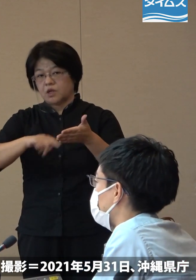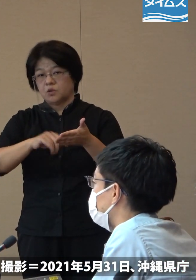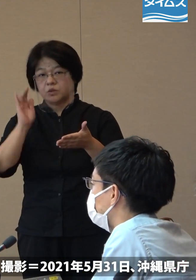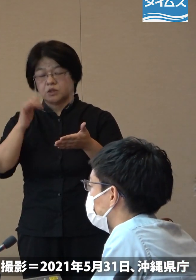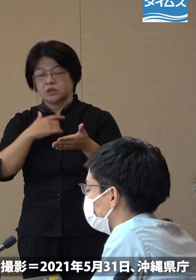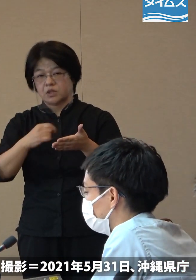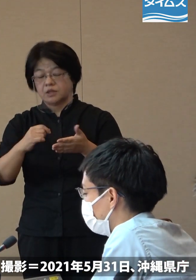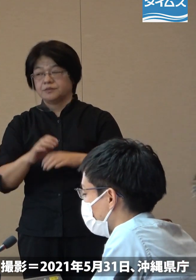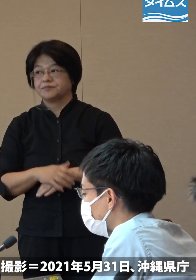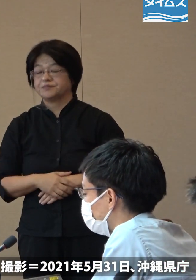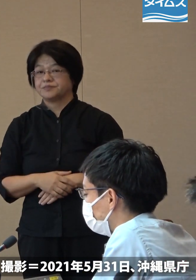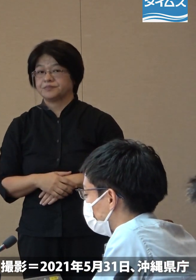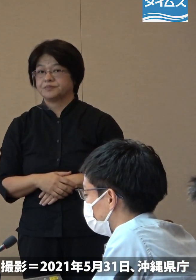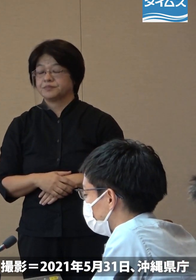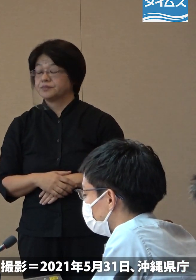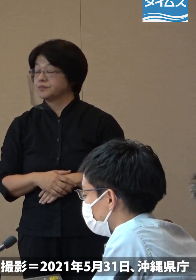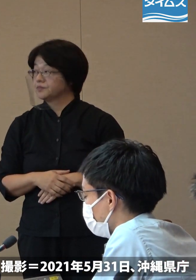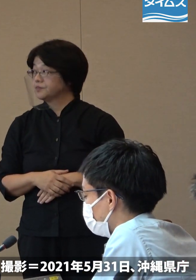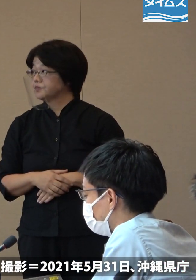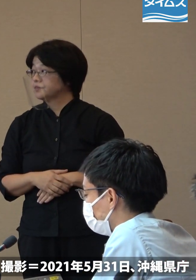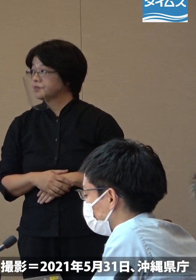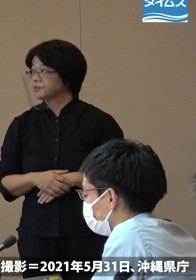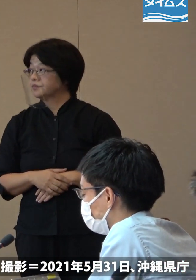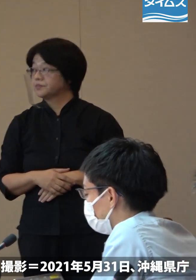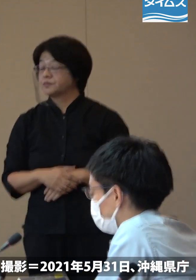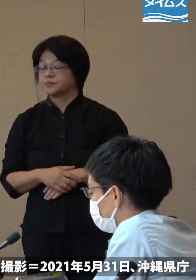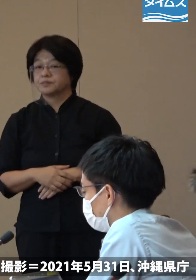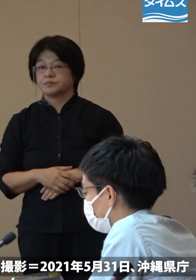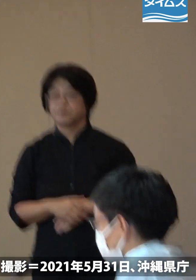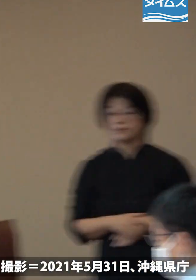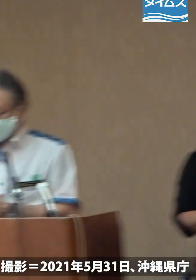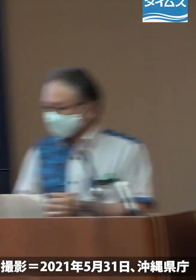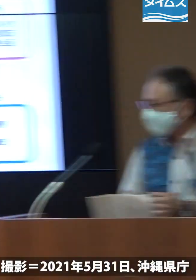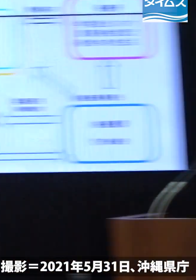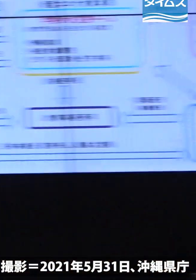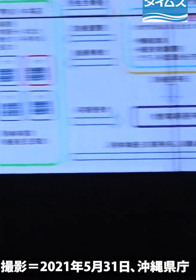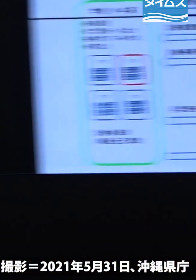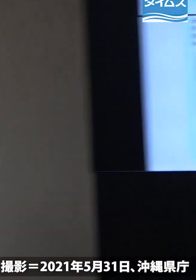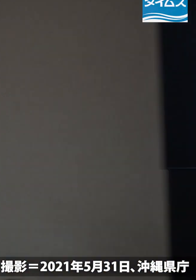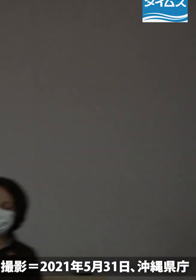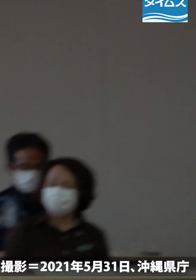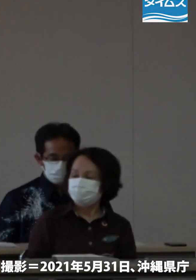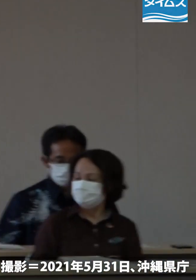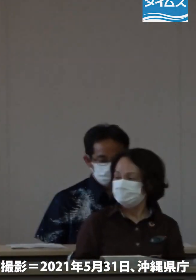来てるかな。じゃあ、羽鳥さんお願いします。